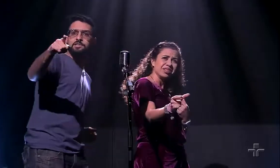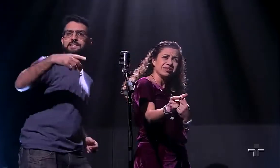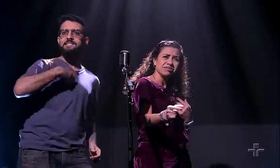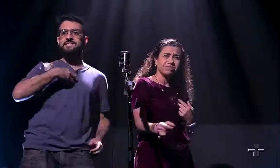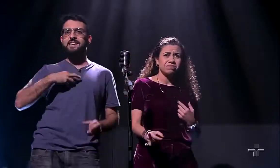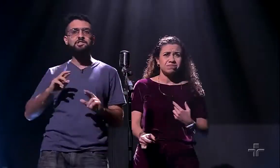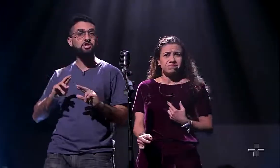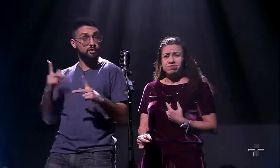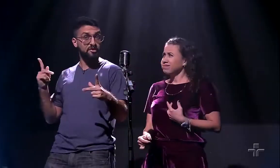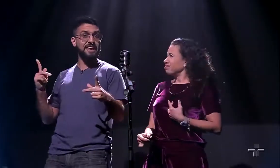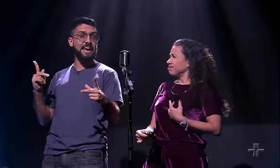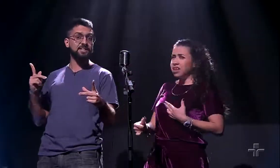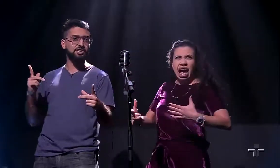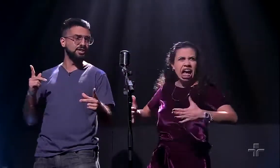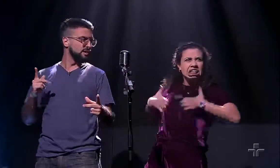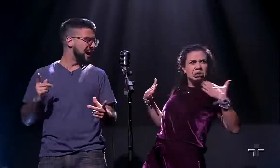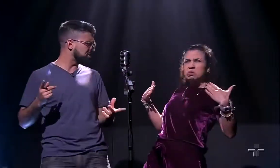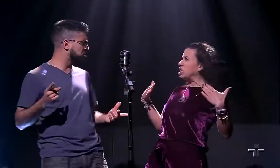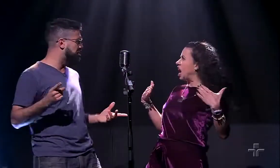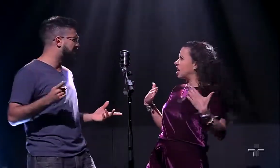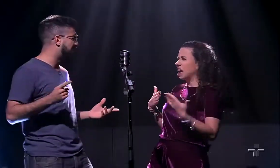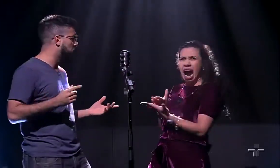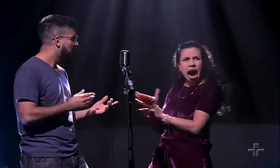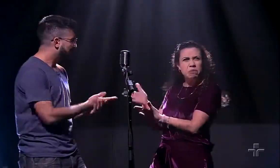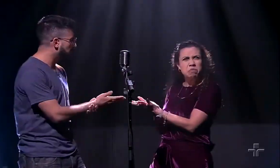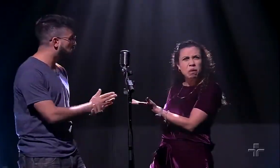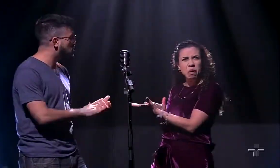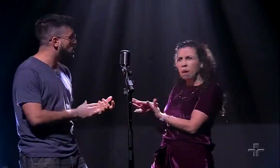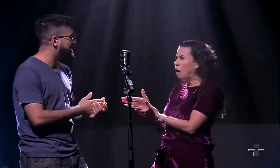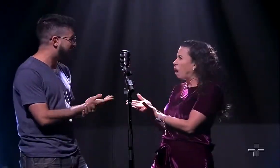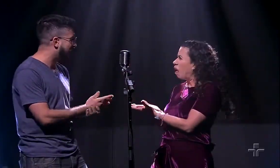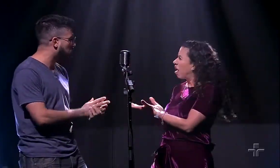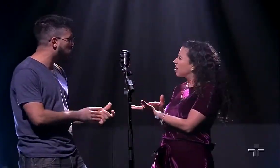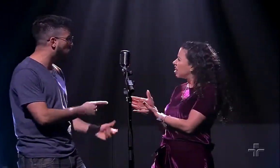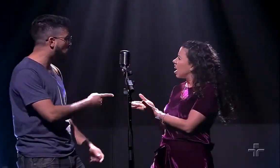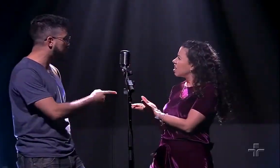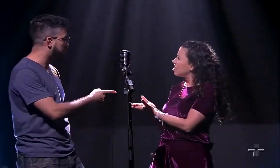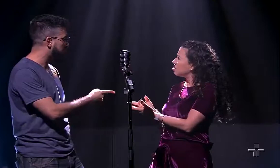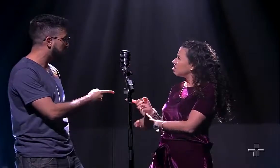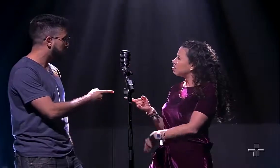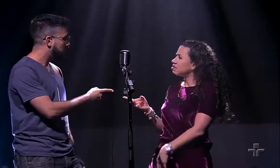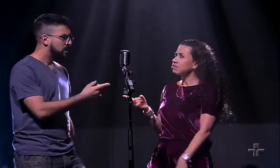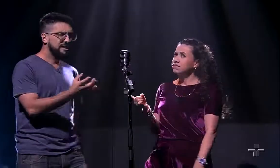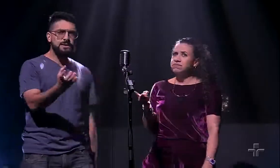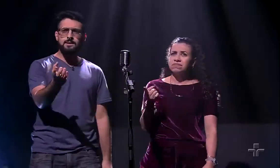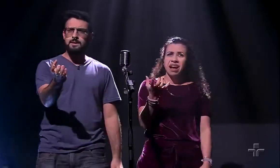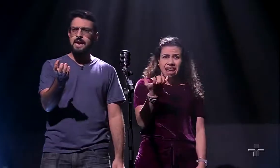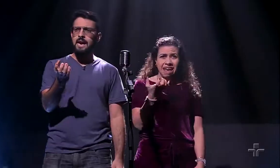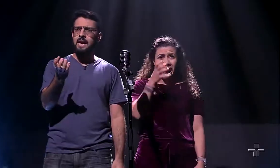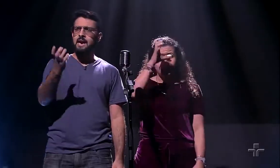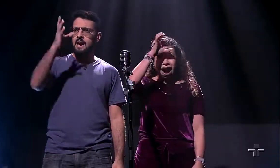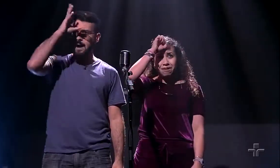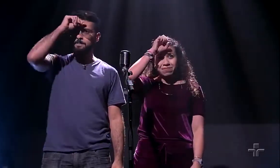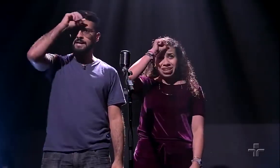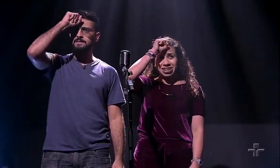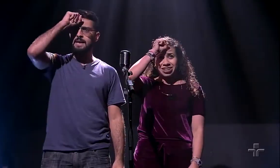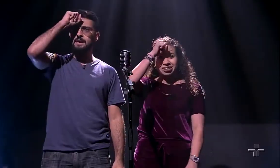você se sente diferente assustado incomodado com o outro quer aprender